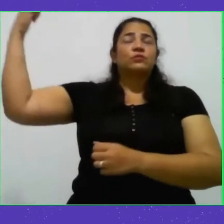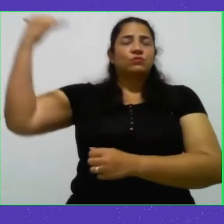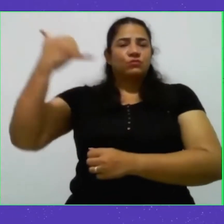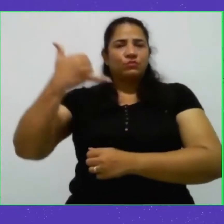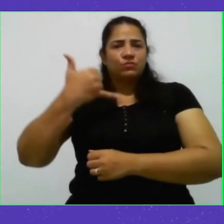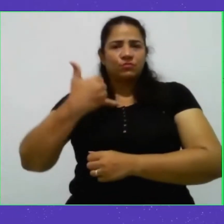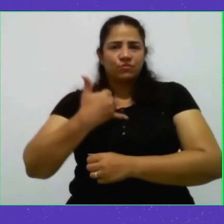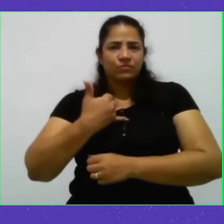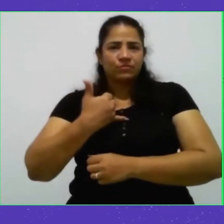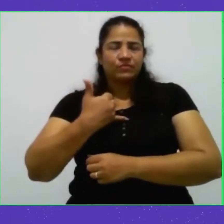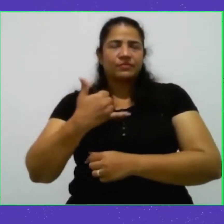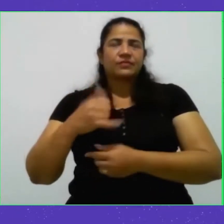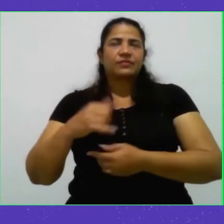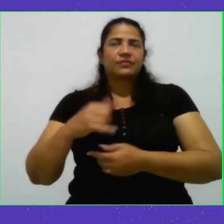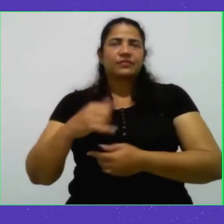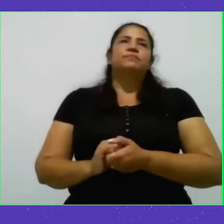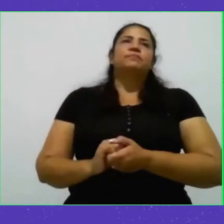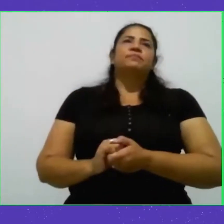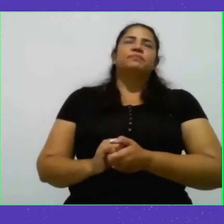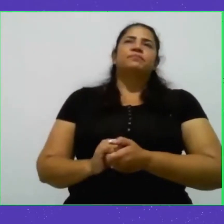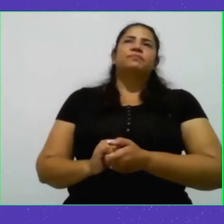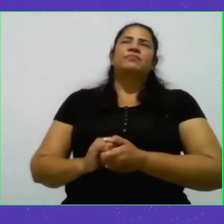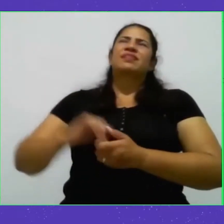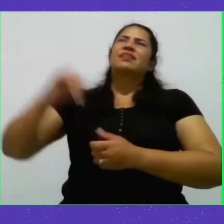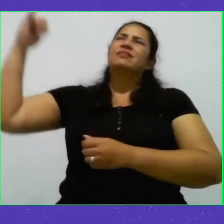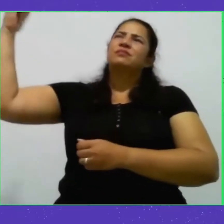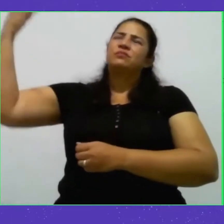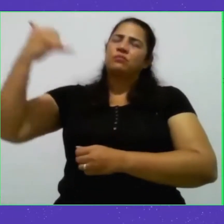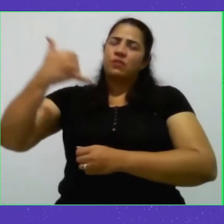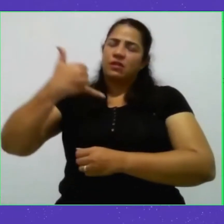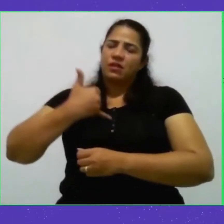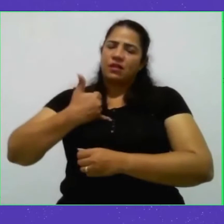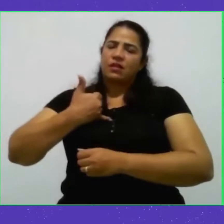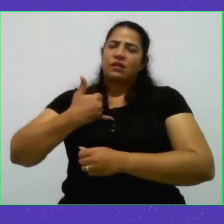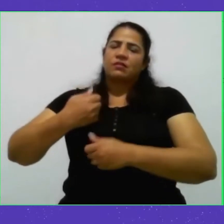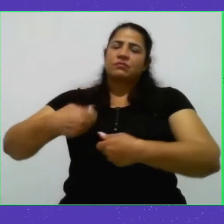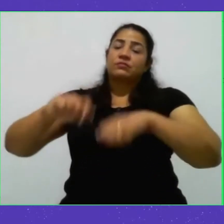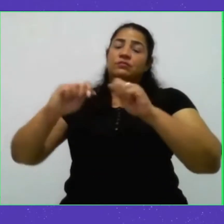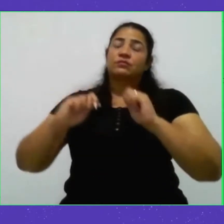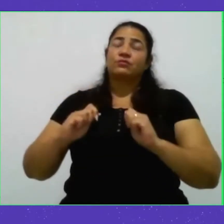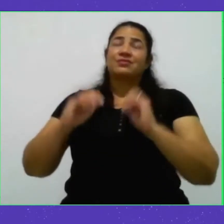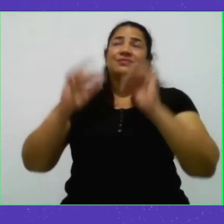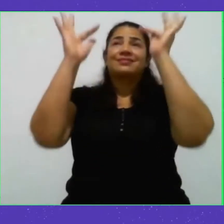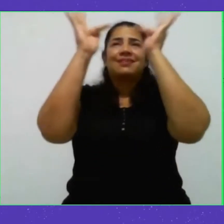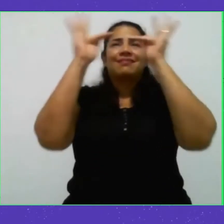vai trazer a verdadeira felicidade.